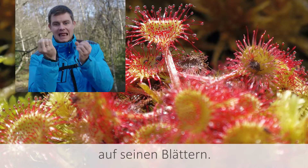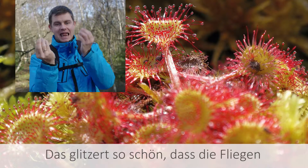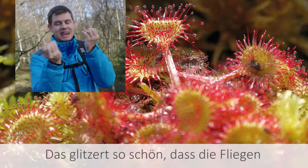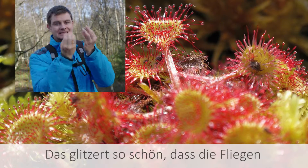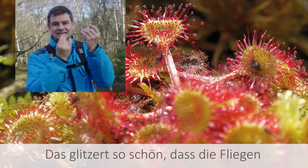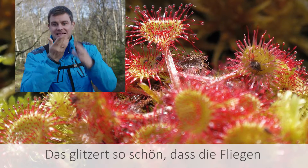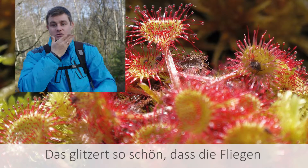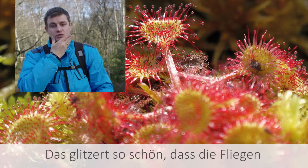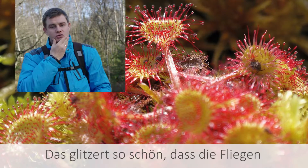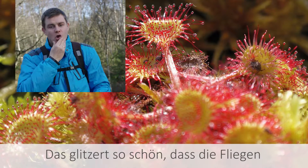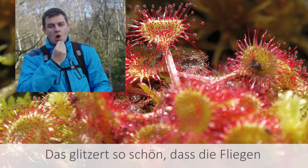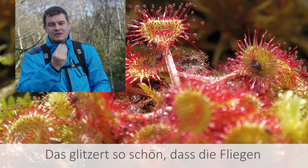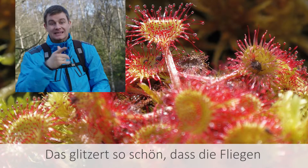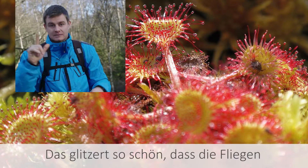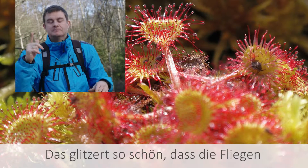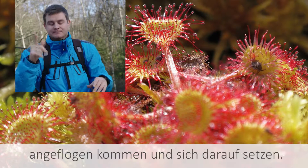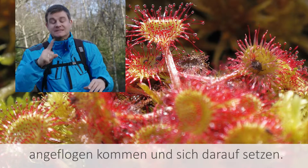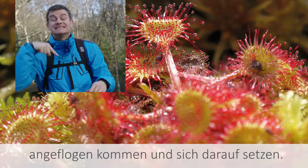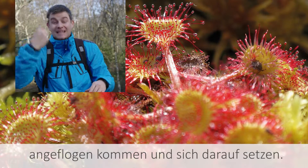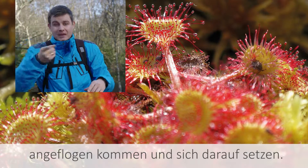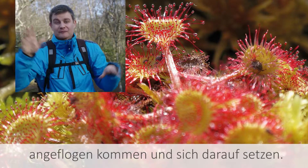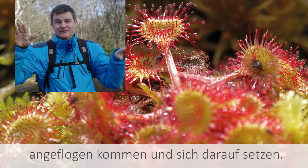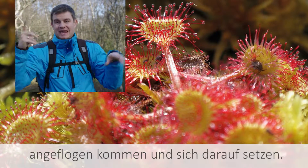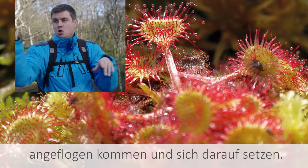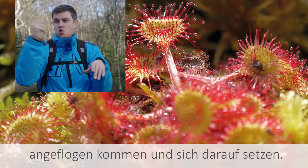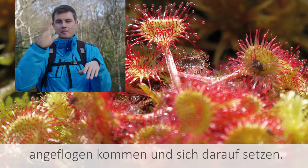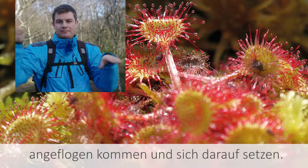Das glitzert so schön, dass die Fliegen angeflogen kommen und sich darauf setzen.